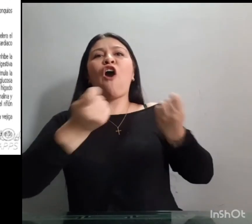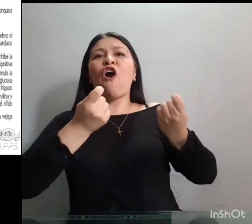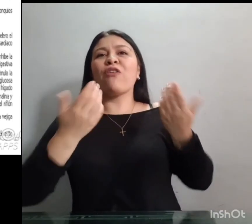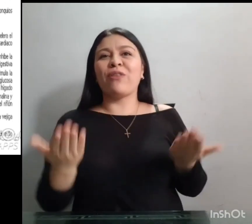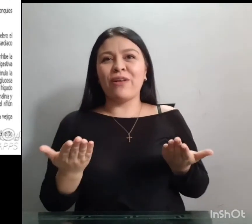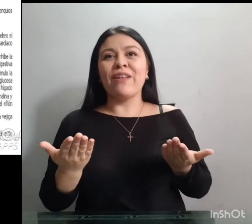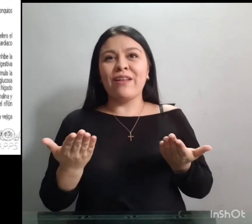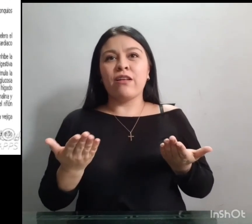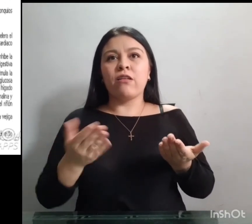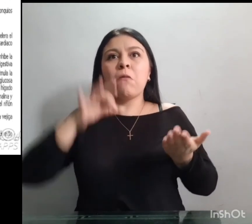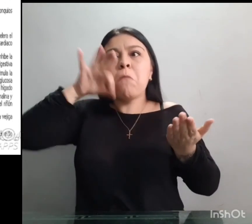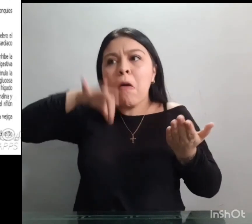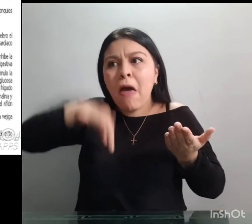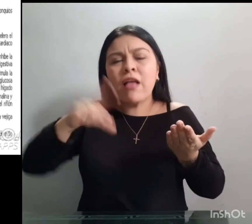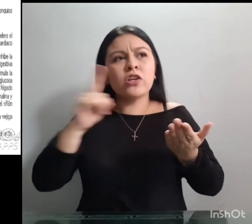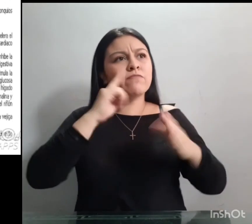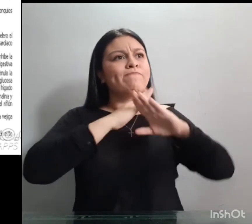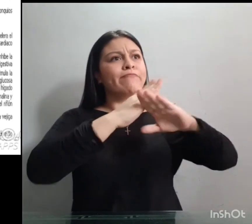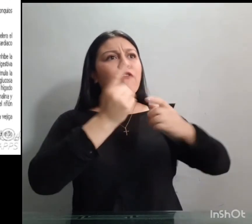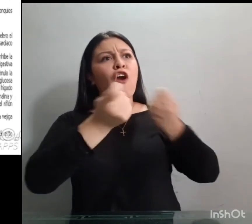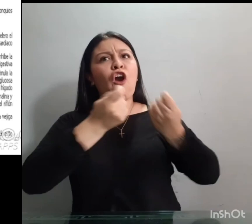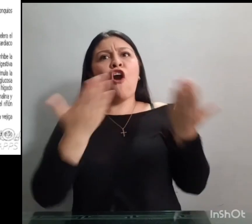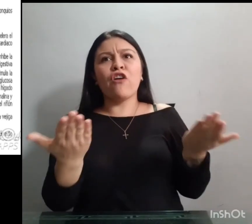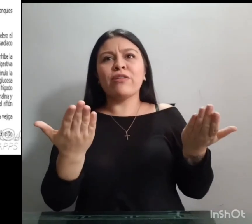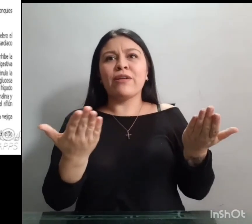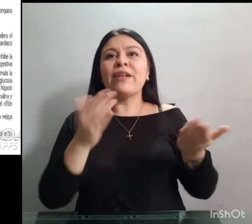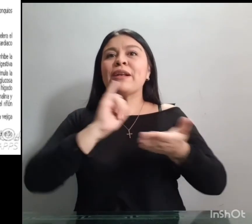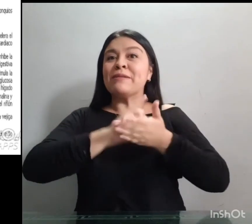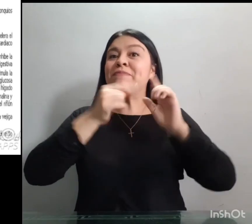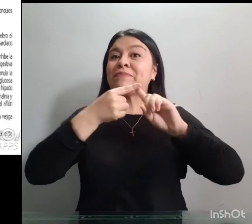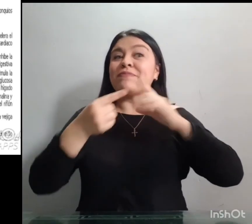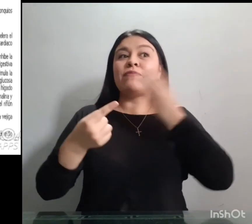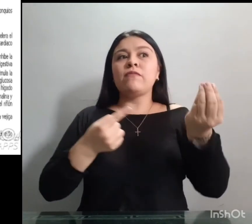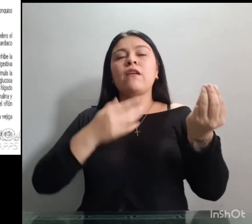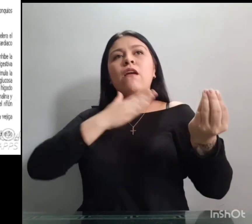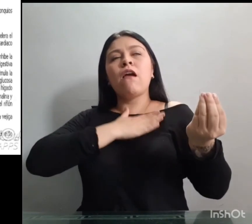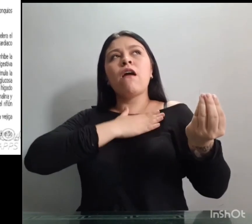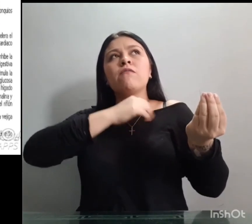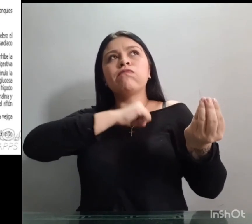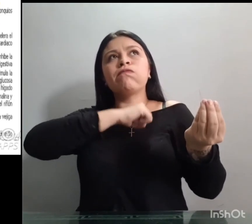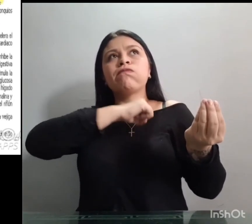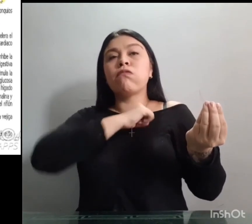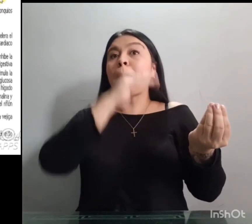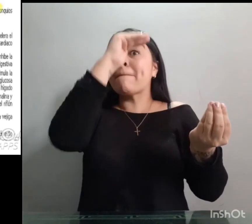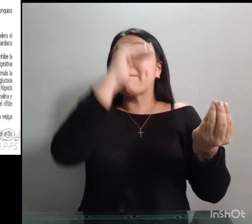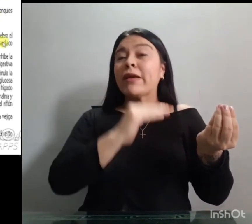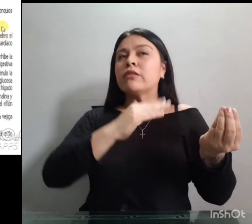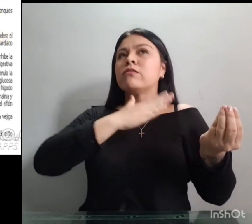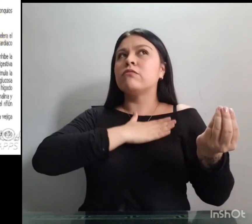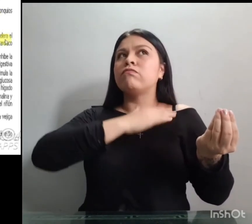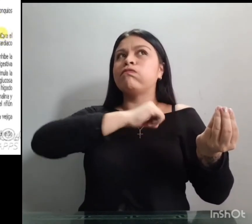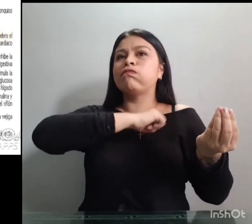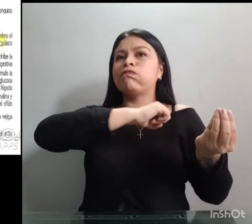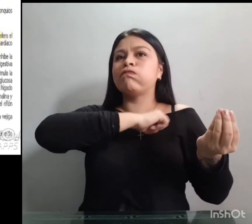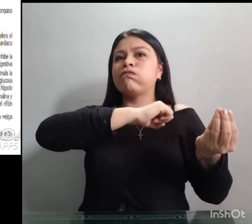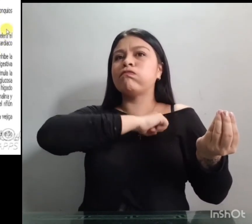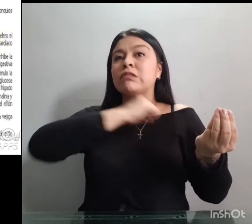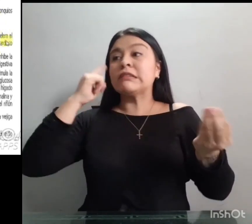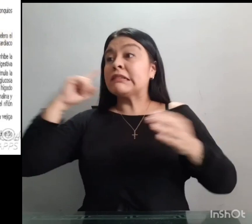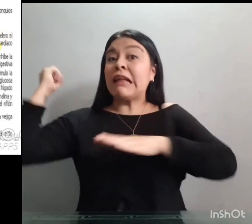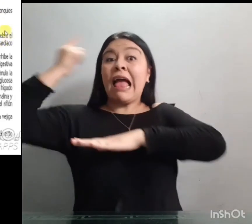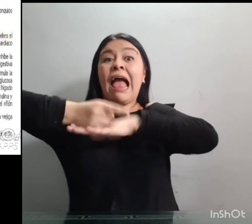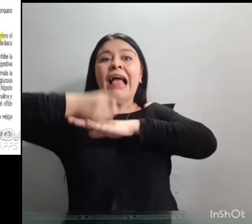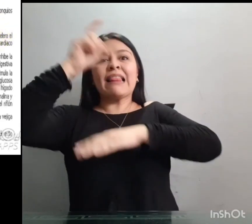parasimpático reduce, disminuye el latido cardíaco, y el simpático lo que hace es acelerar ese